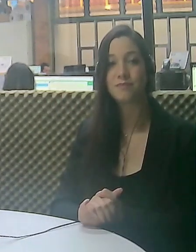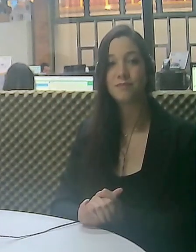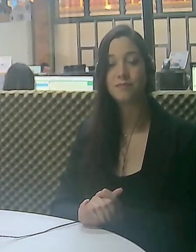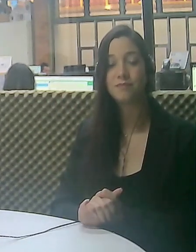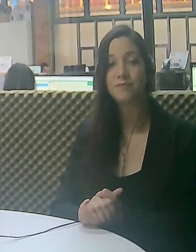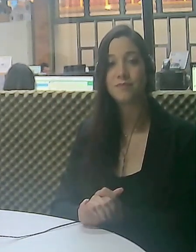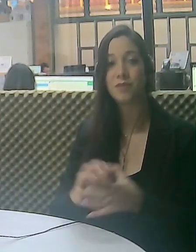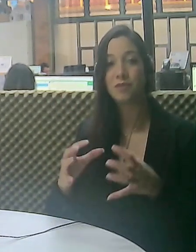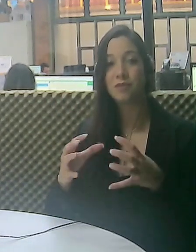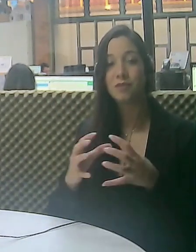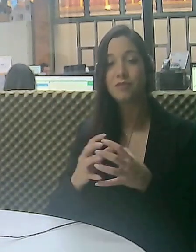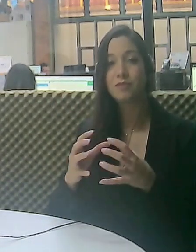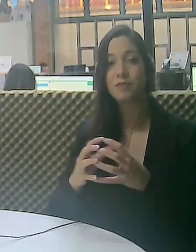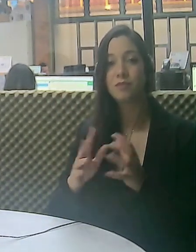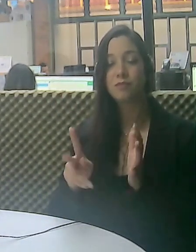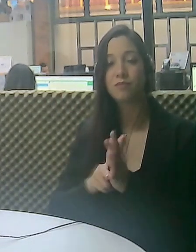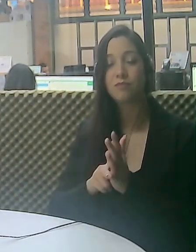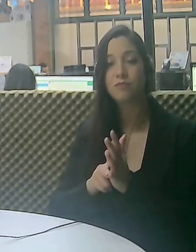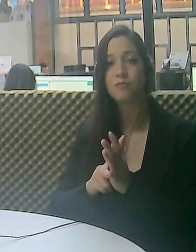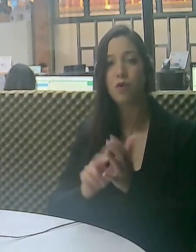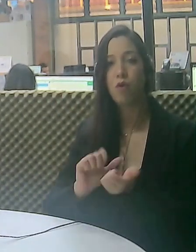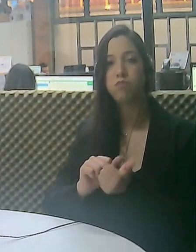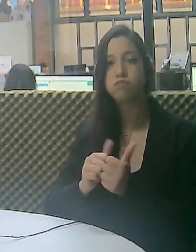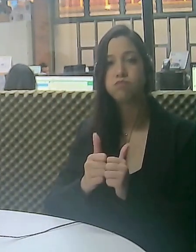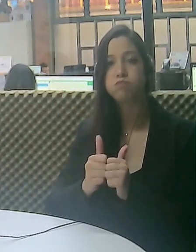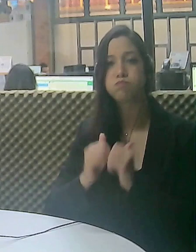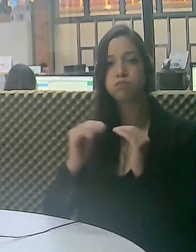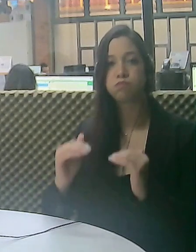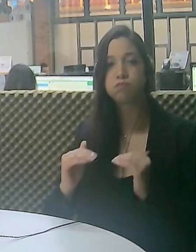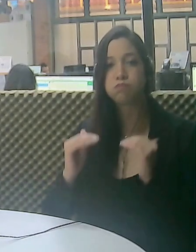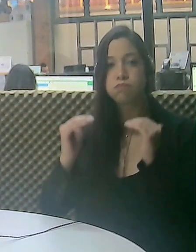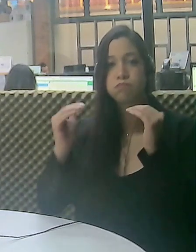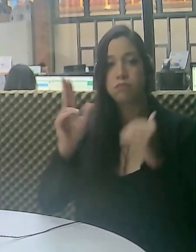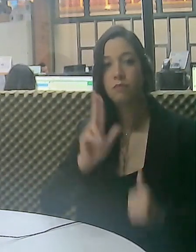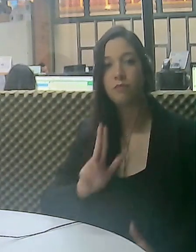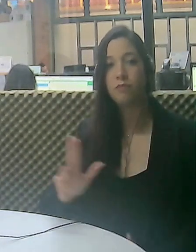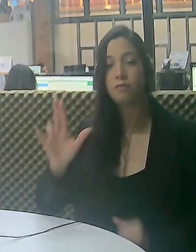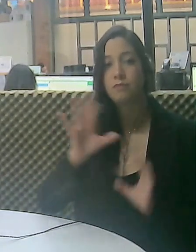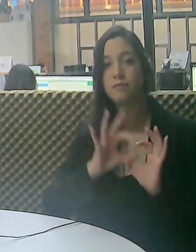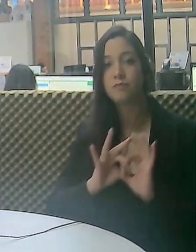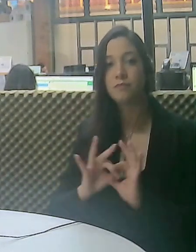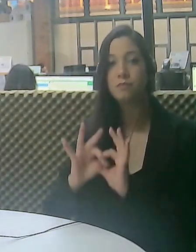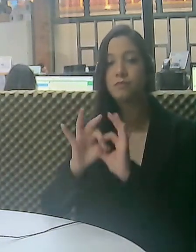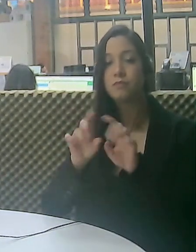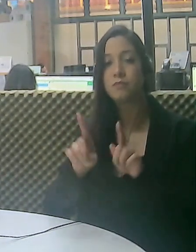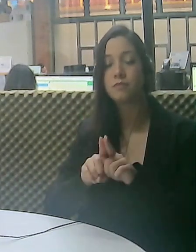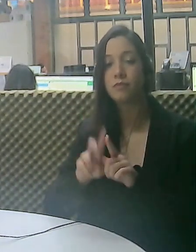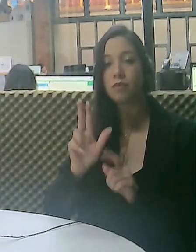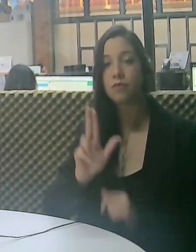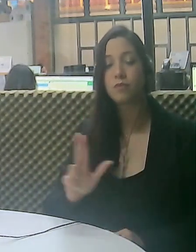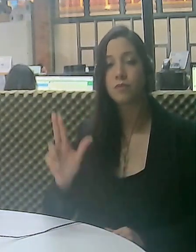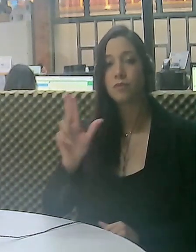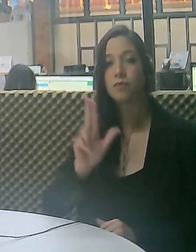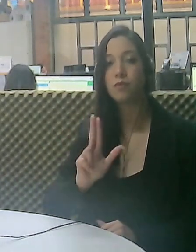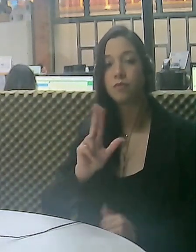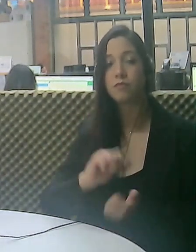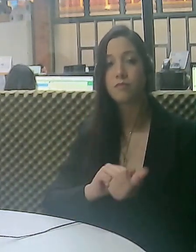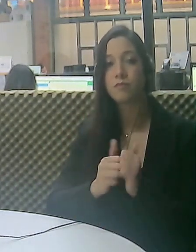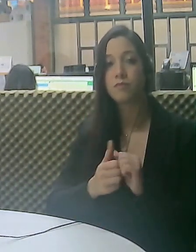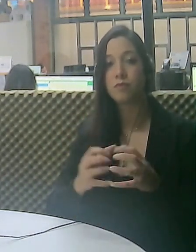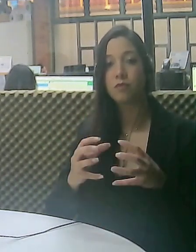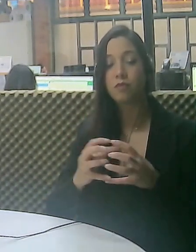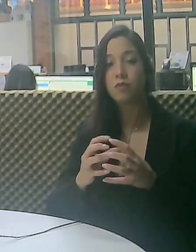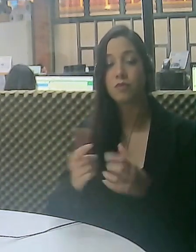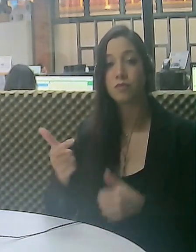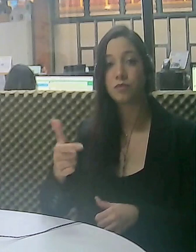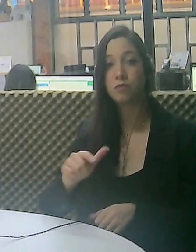As equipes de alto rendimento da Futel, parceiras do Esporte Social Uberlândia e do Uberlândia Esporte Clube, retomam os treinos com